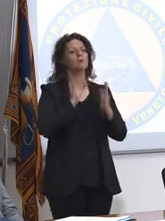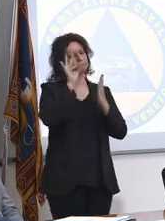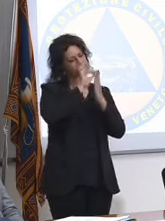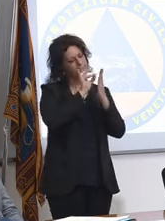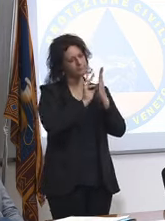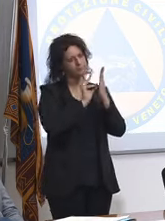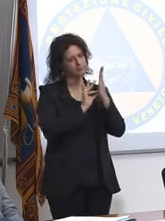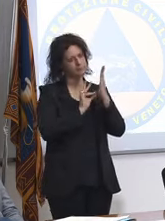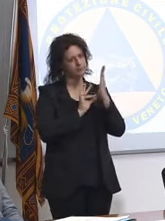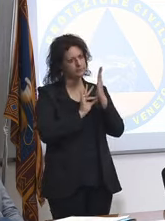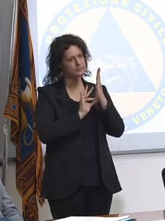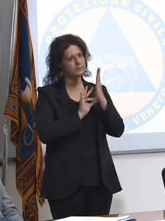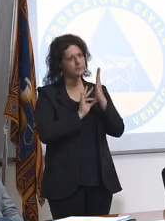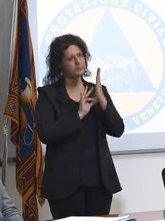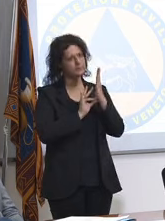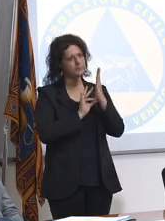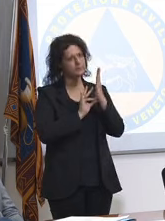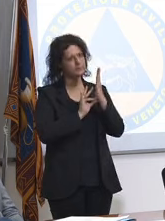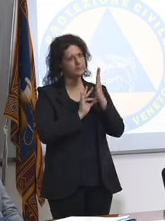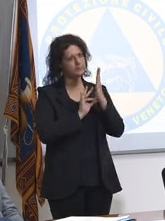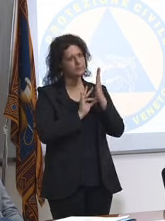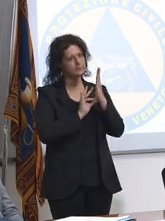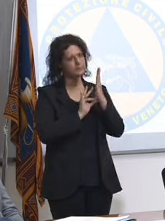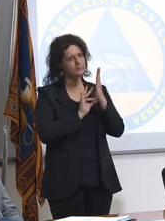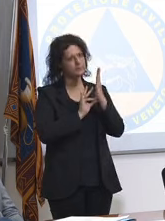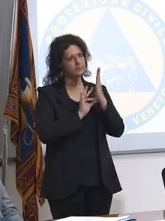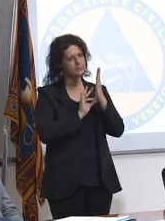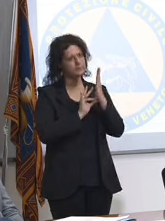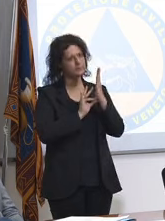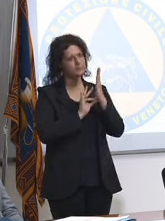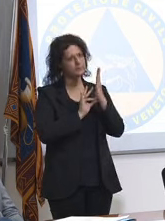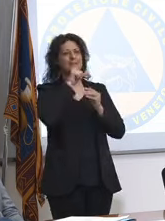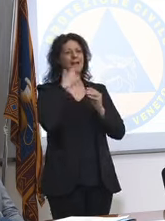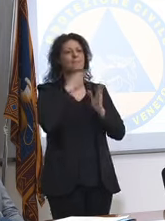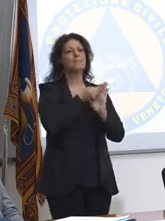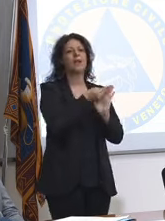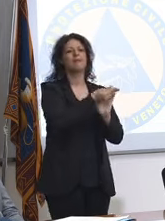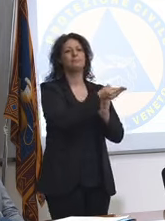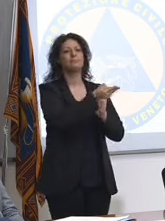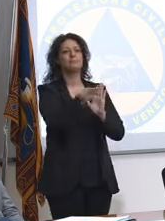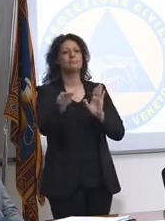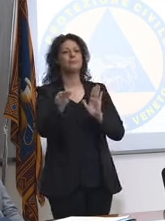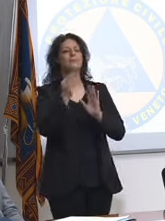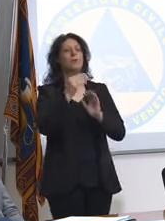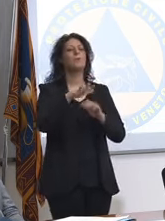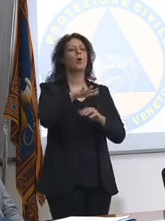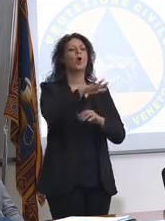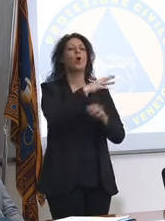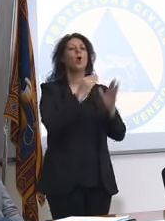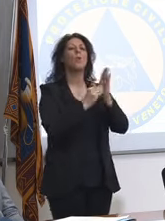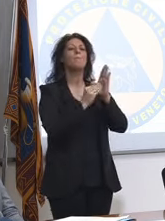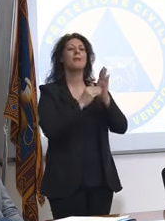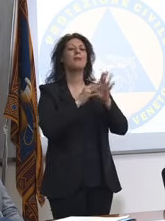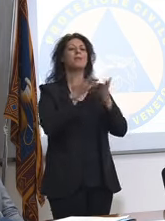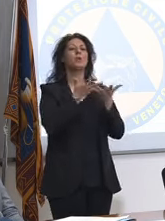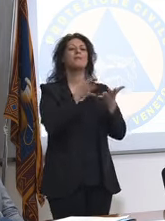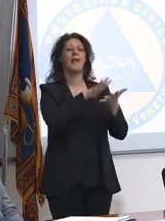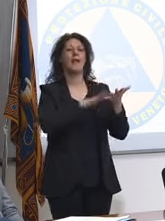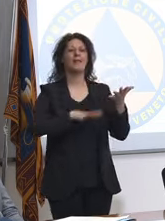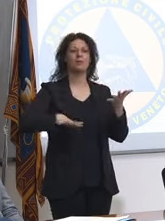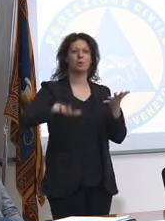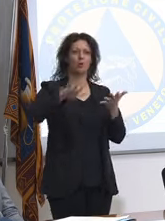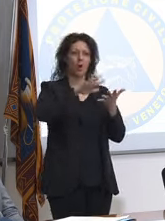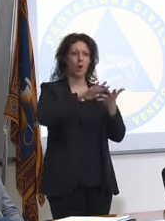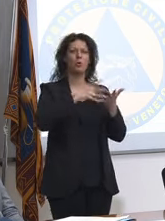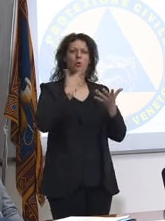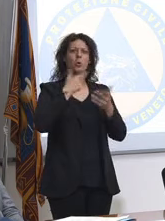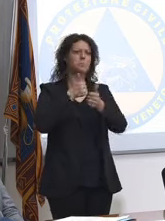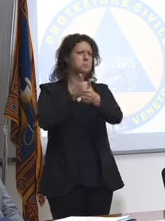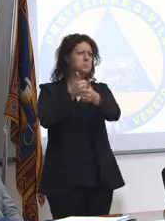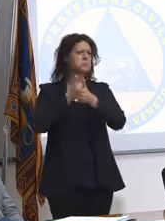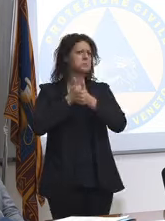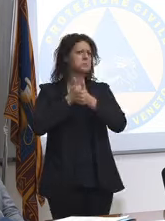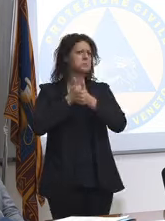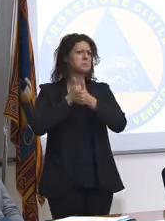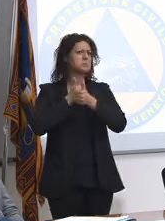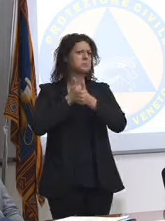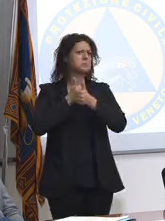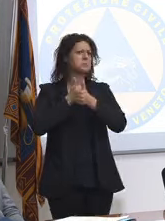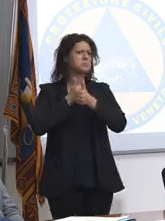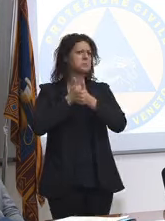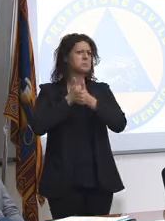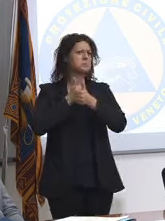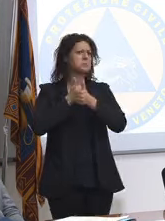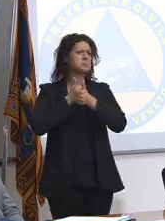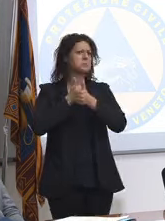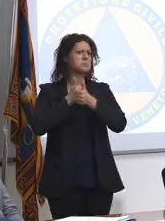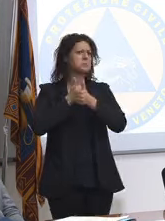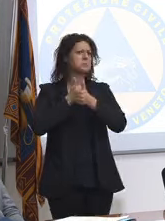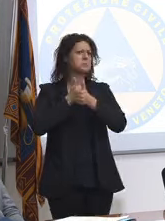distribuiti agli operatori sul territorio, ai servizi di igiene e sanità pubblica, e noi l'abbiamo fatto. Abbiamo costruito questa procedura